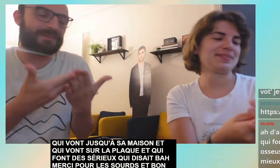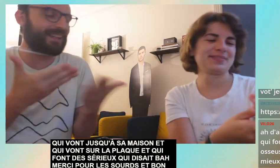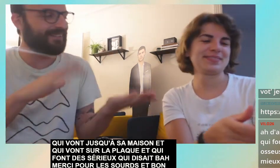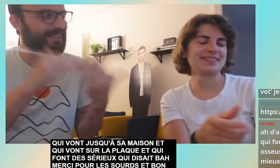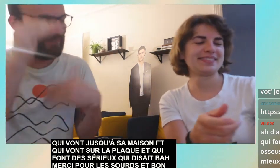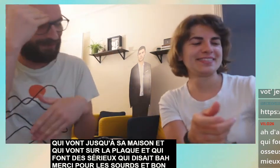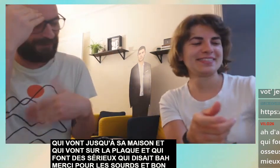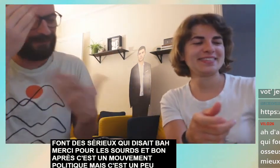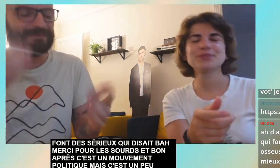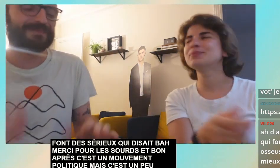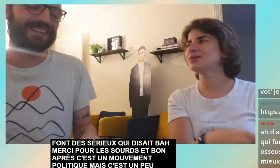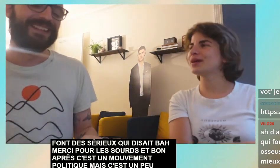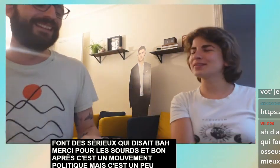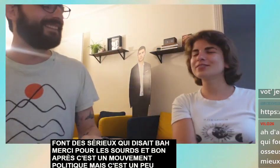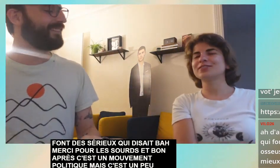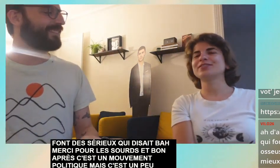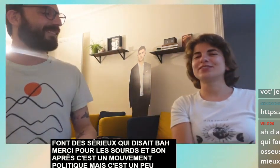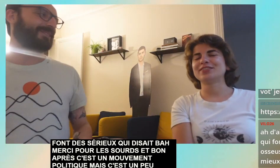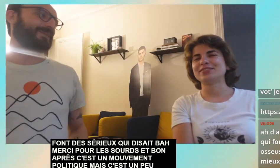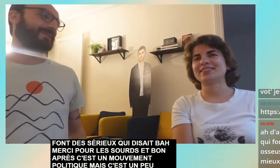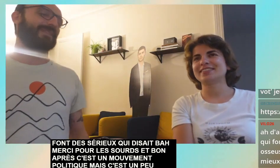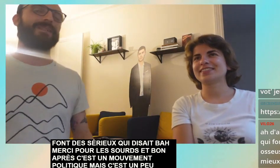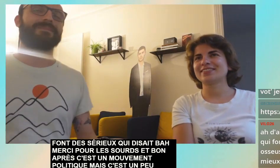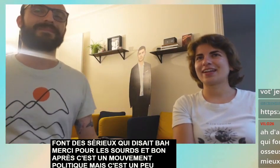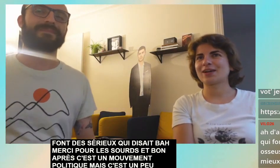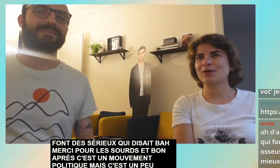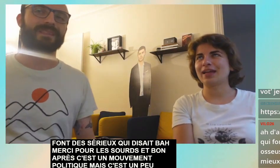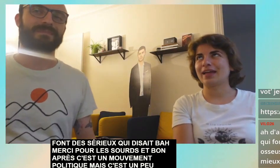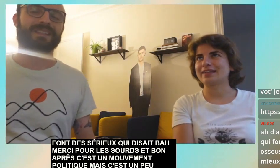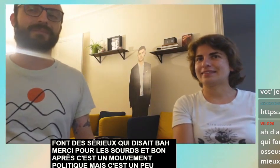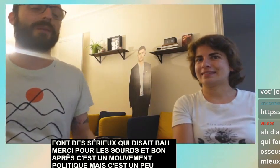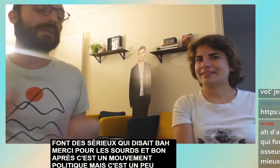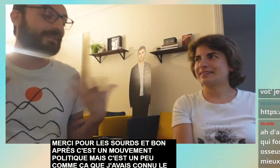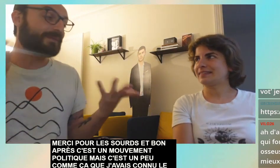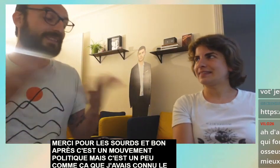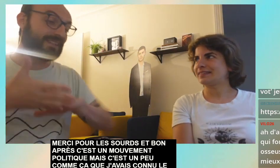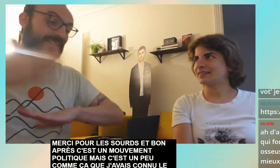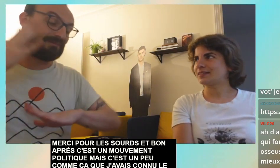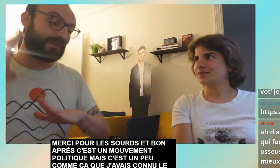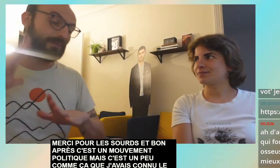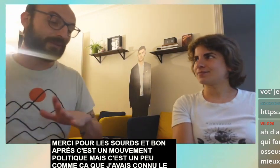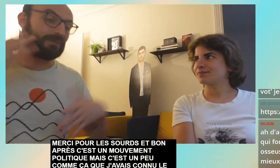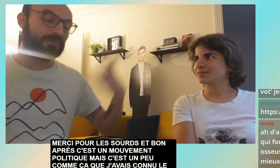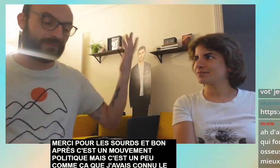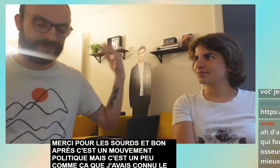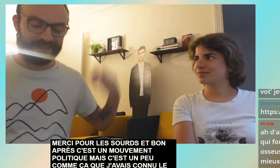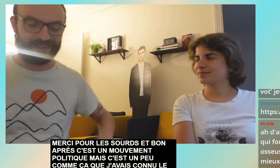ça que j'avais connu. Mais ouais. Le truc, voilà. On connaît. Mais bon, après, c'était une époque. Bon,